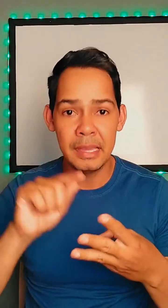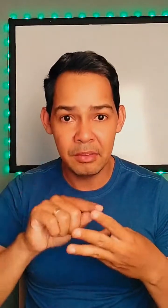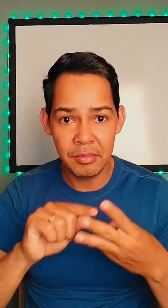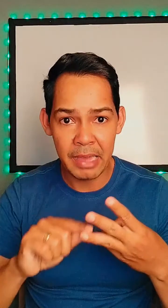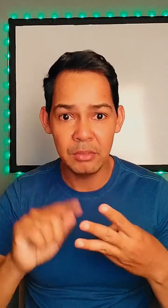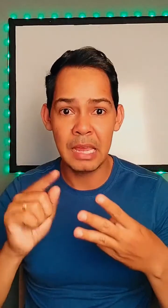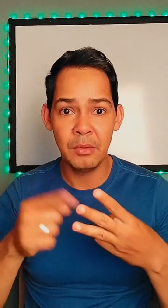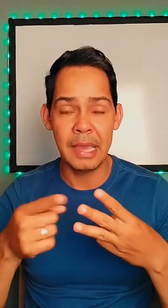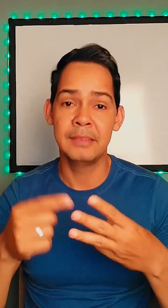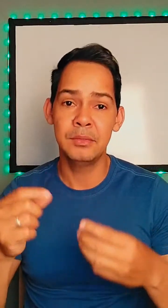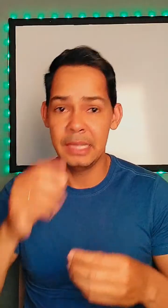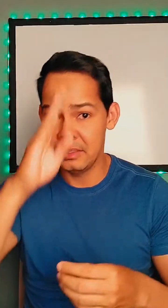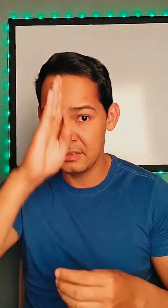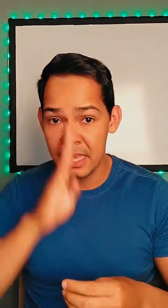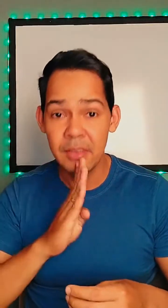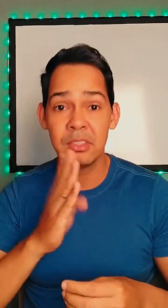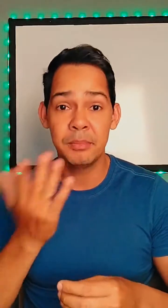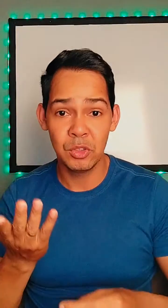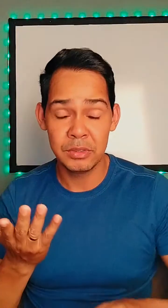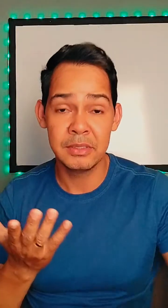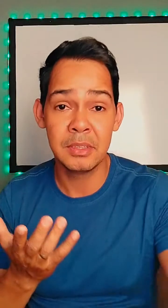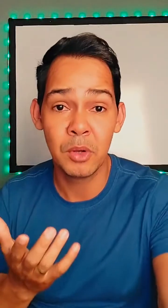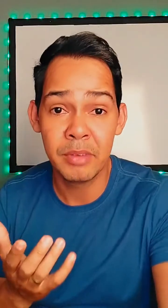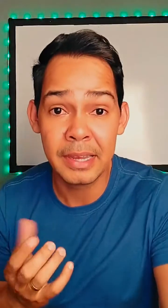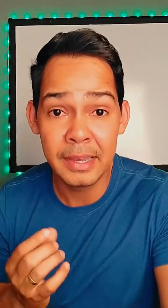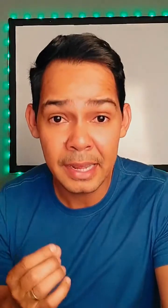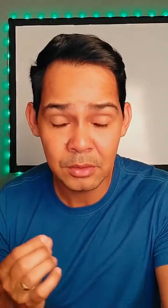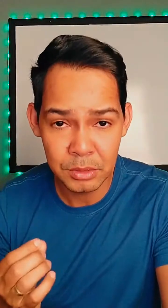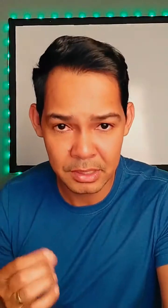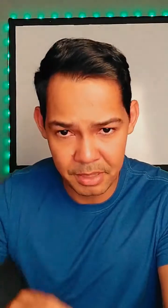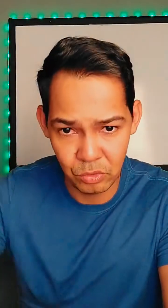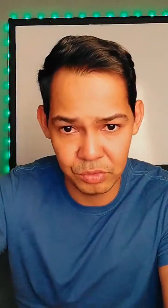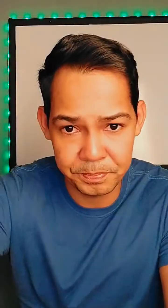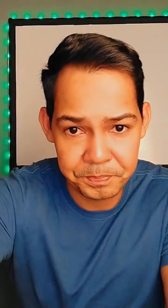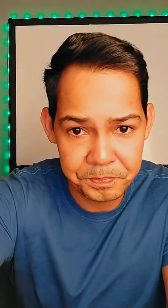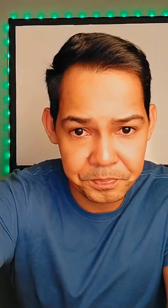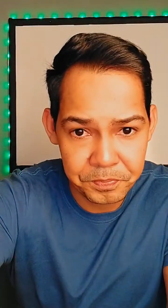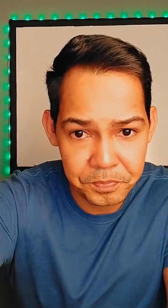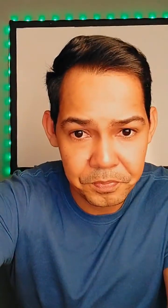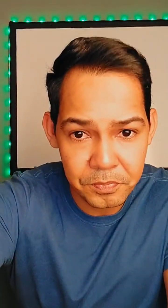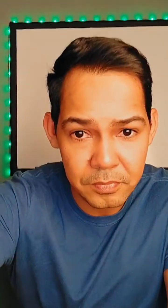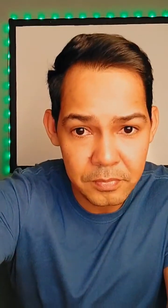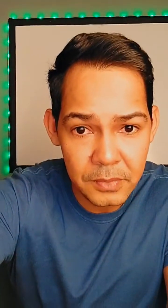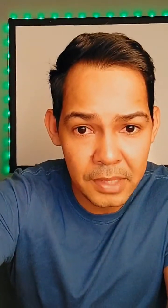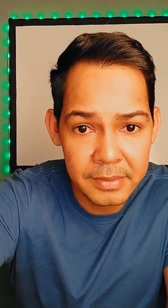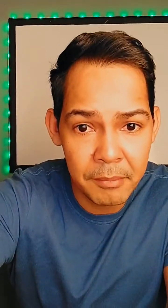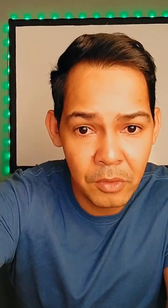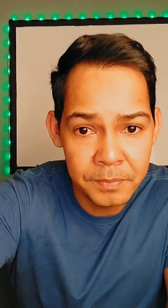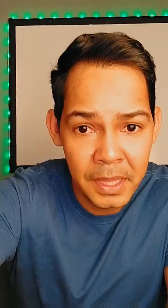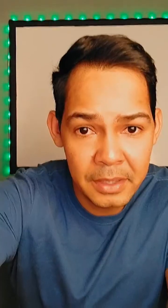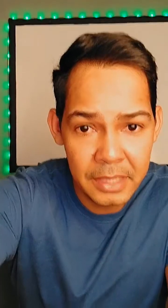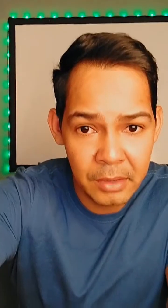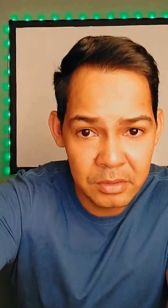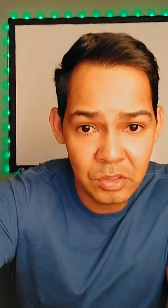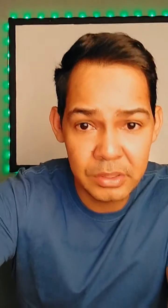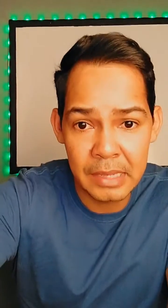tem vários lá, e o CAS é um desses. Você pode fazer essa prova gratuitamente. Tá bom? E aí o certificado